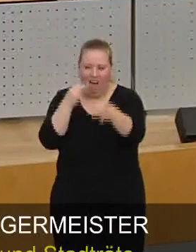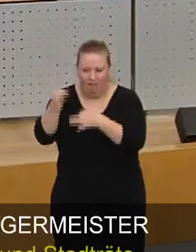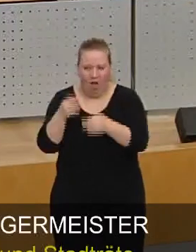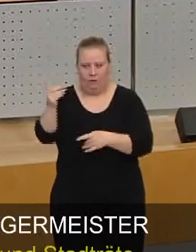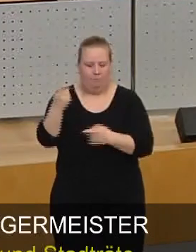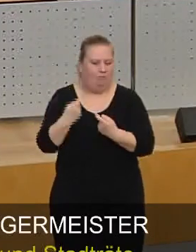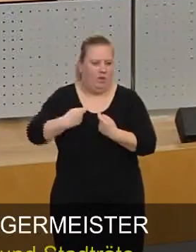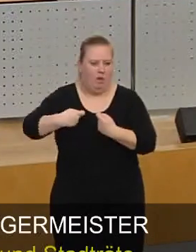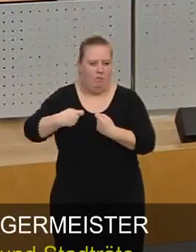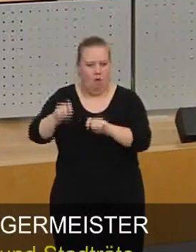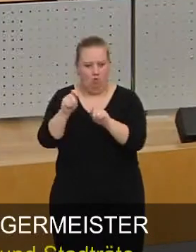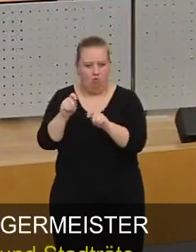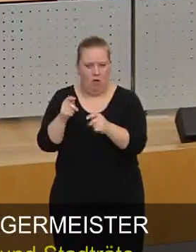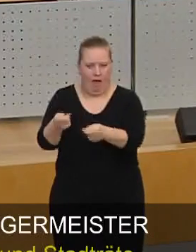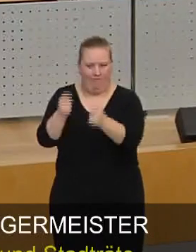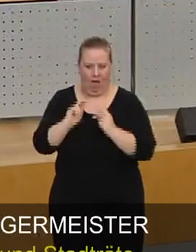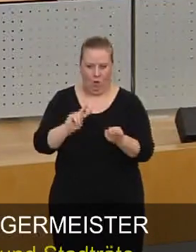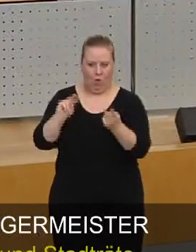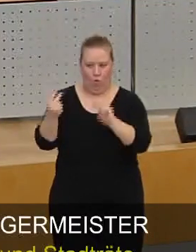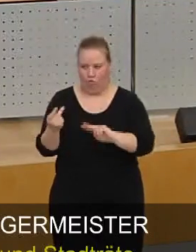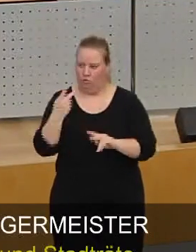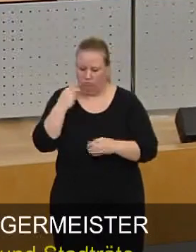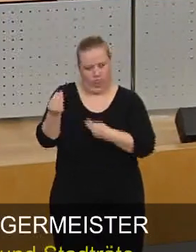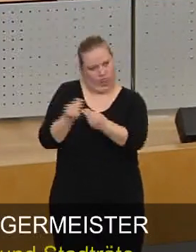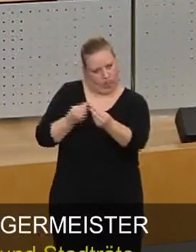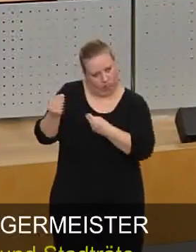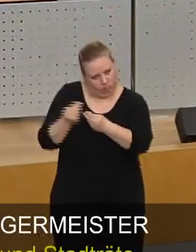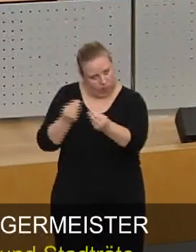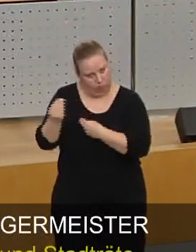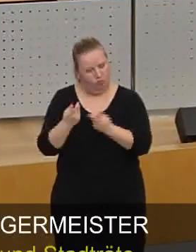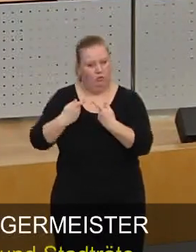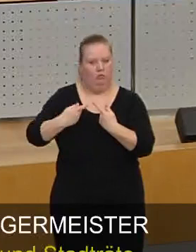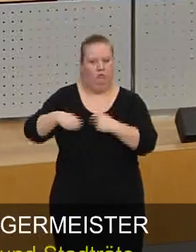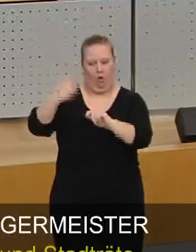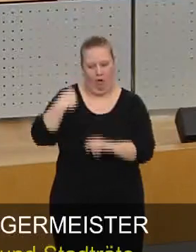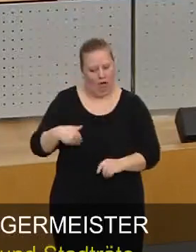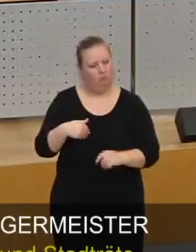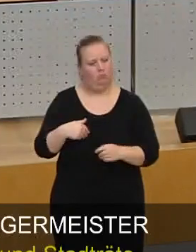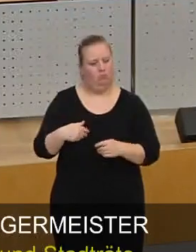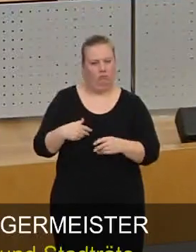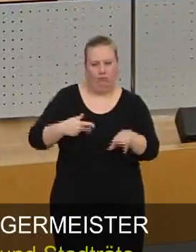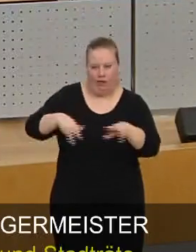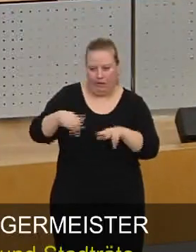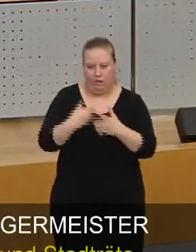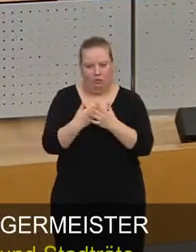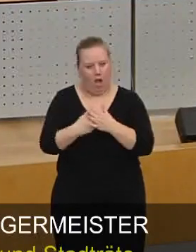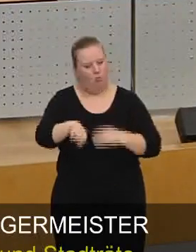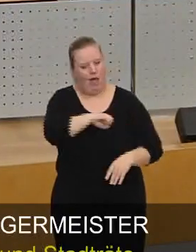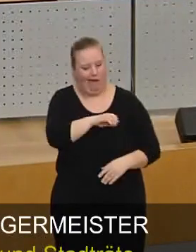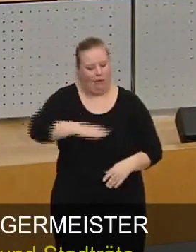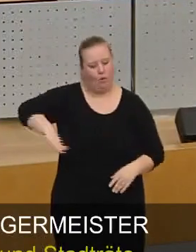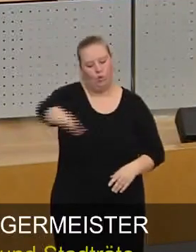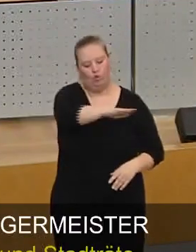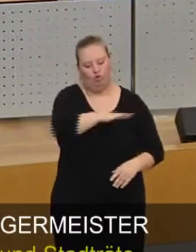geführt der Bauanträge, die wir dann immer einvernehmlich besprochen haben und wo die Bauherren dann auch entsprechend reagiert haben, zum Beispiel die Aufstellfläche aufs eigene